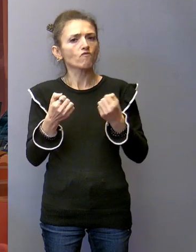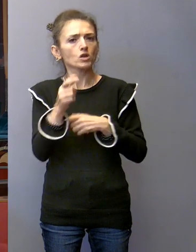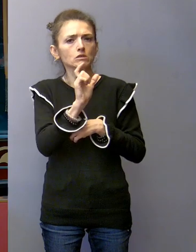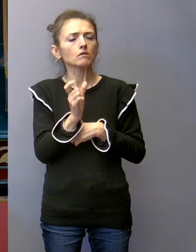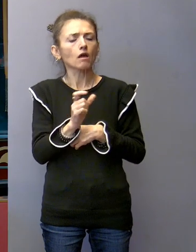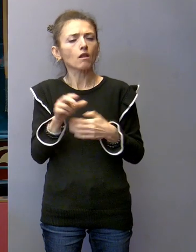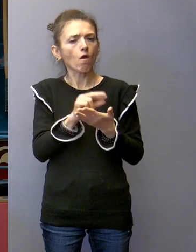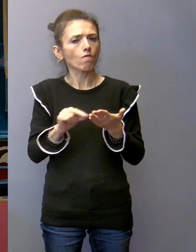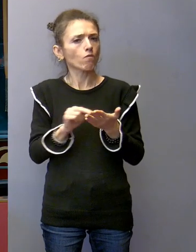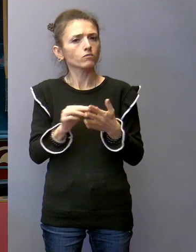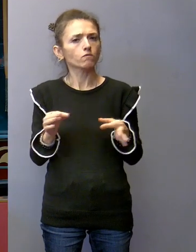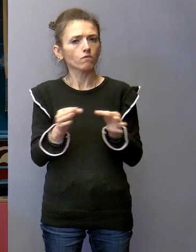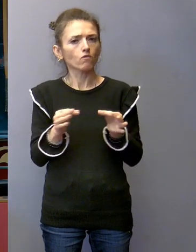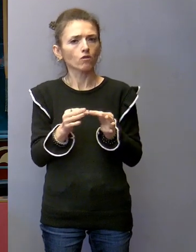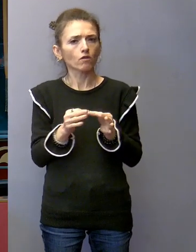Italia Grazie